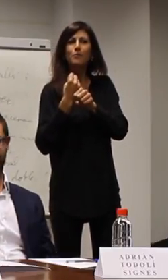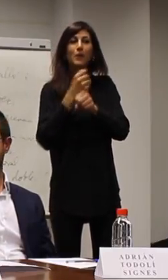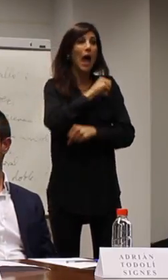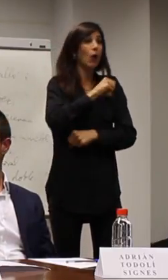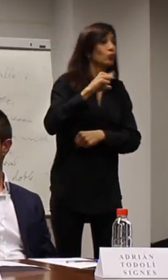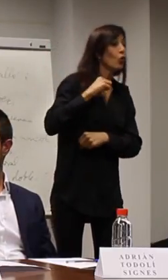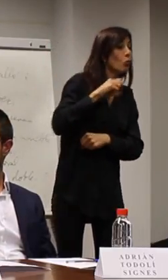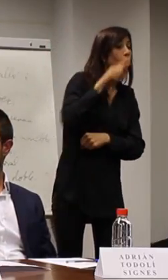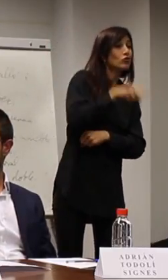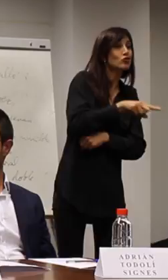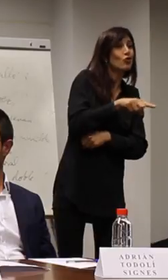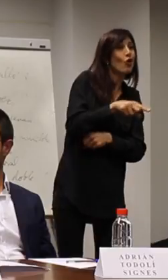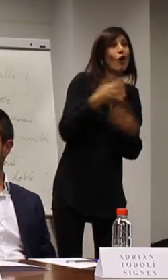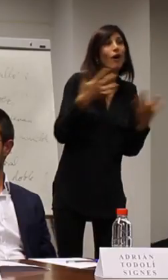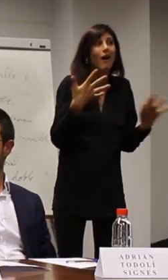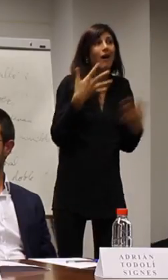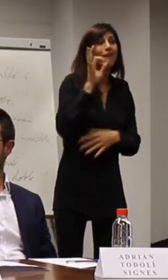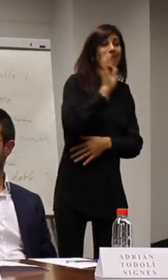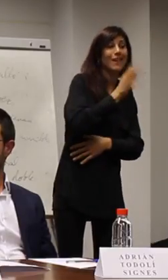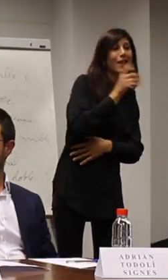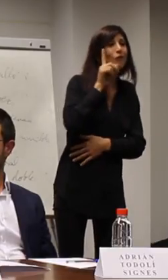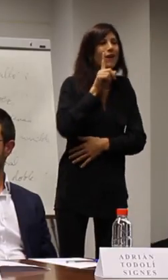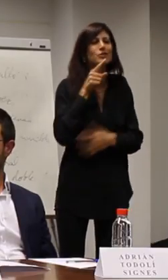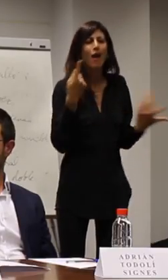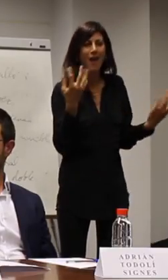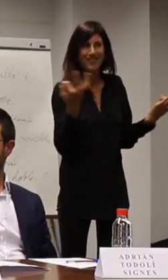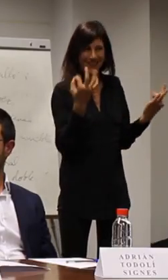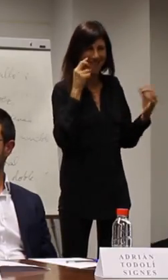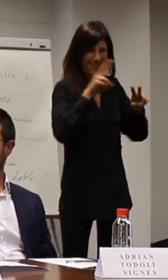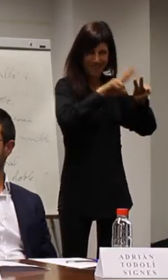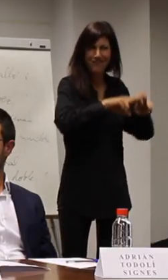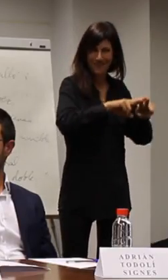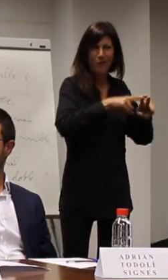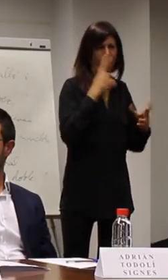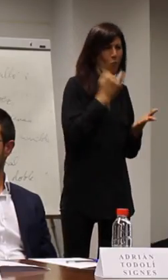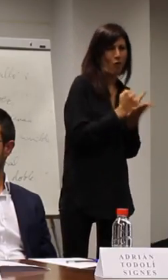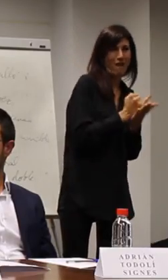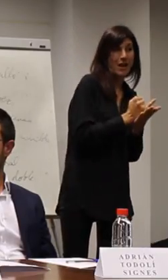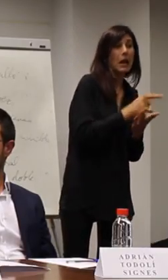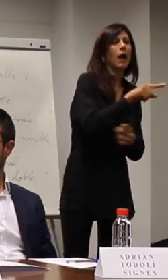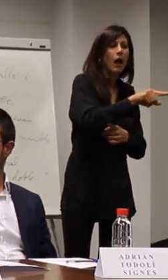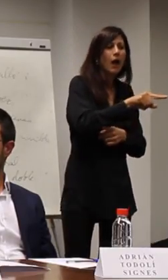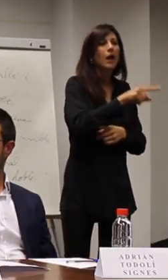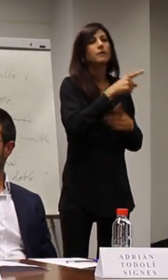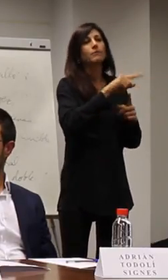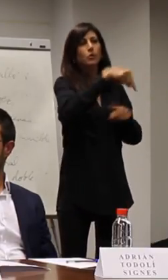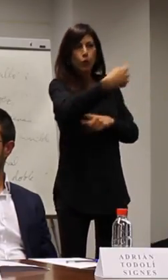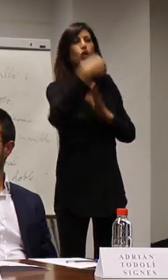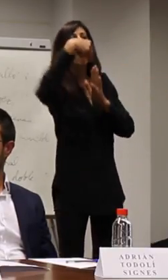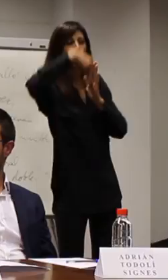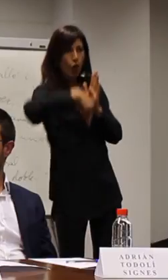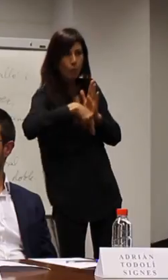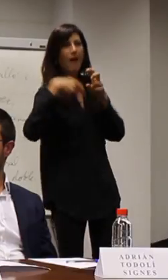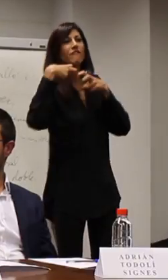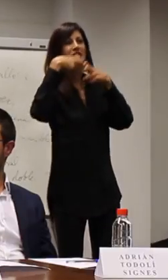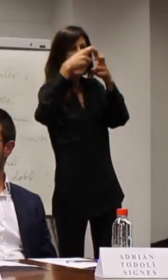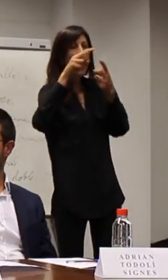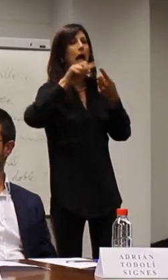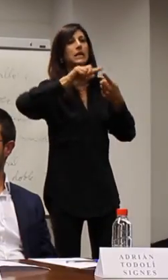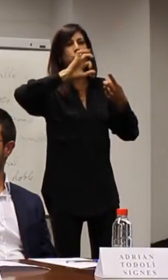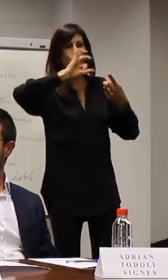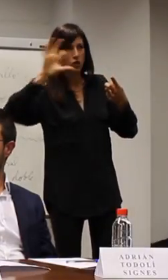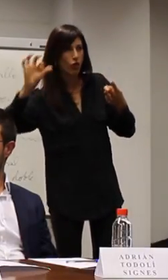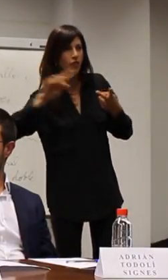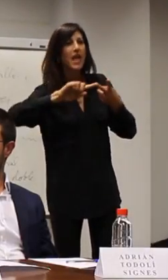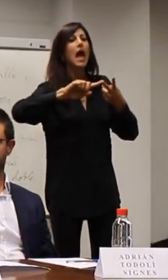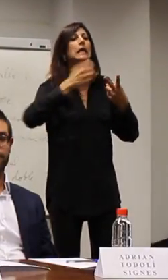verdadero o falso, eso ya entra todo el o no. Y entonces a partir de ahí aplicamos normativa fiscal, laboral, seguridad social, si tiene que cotizar o no, si